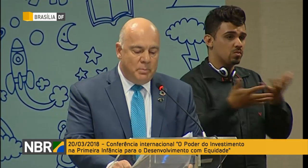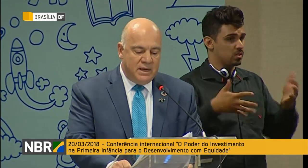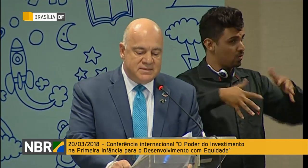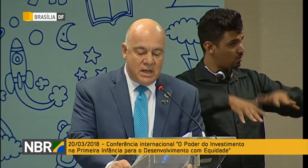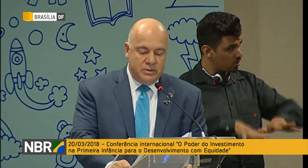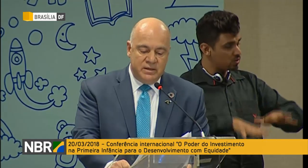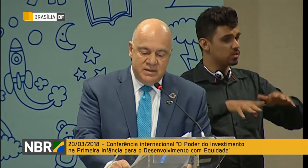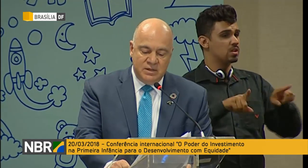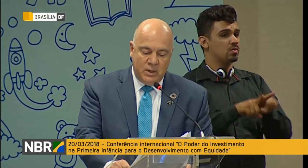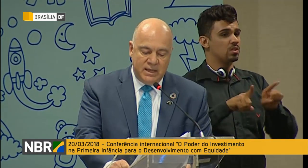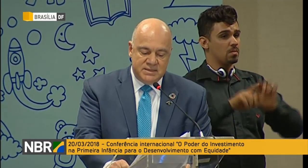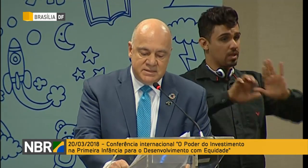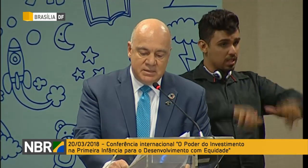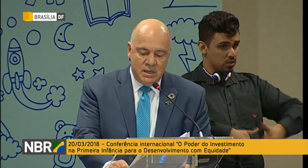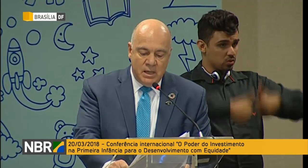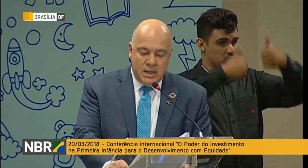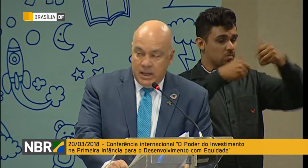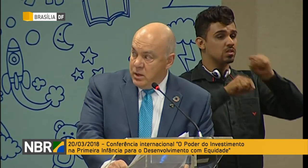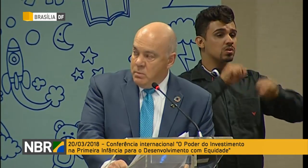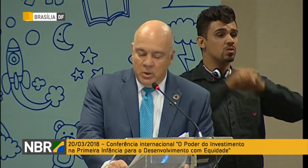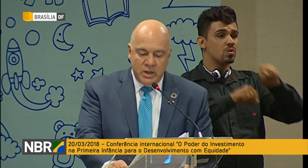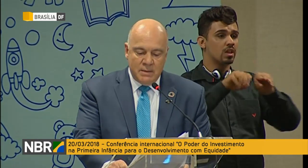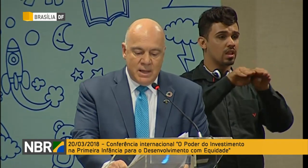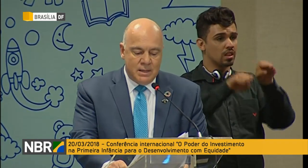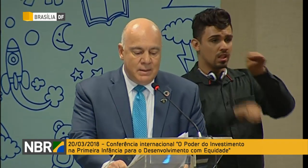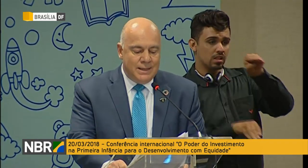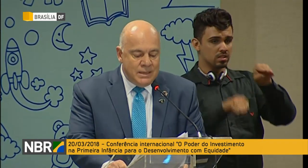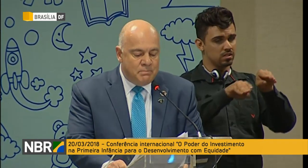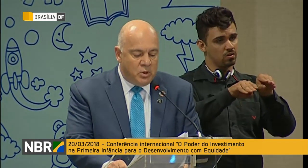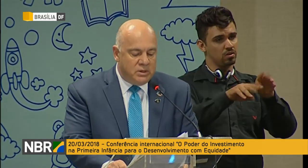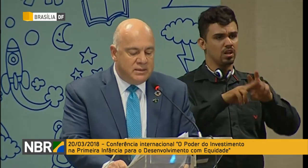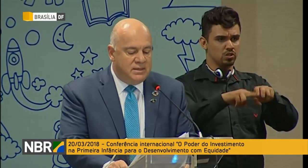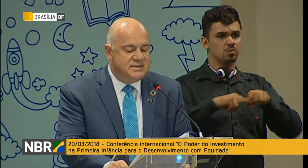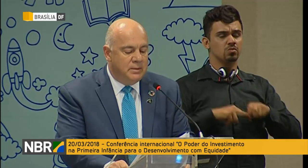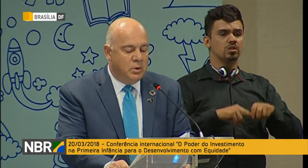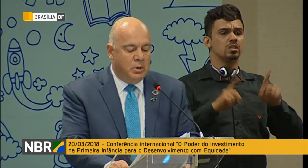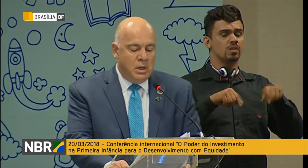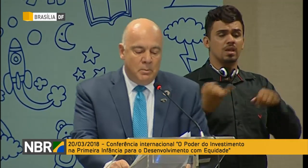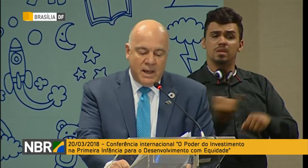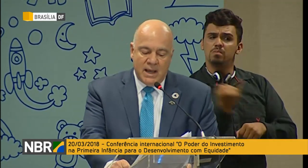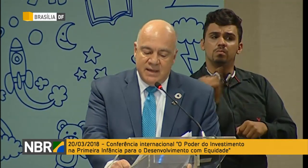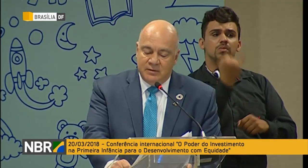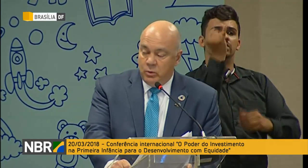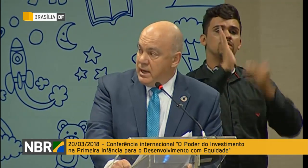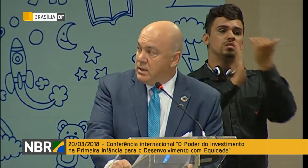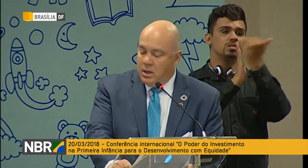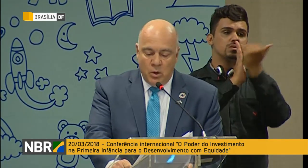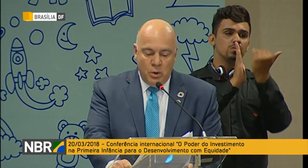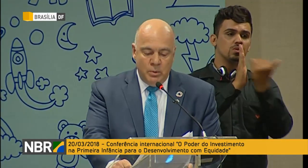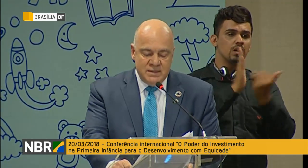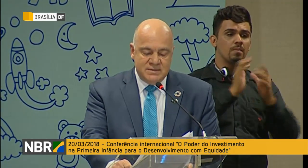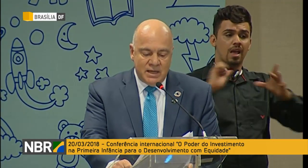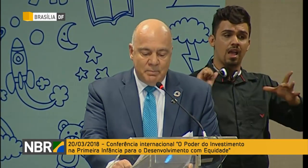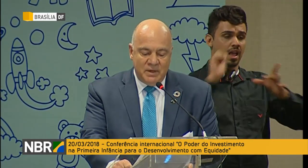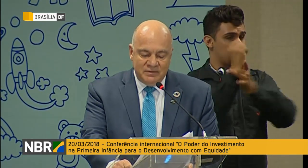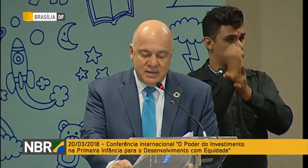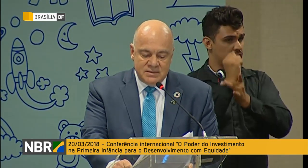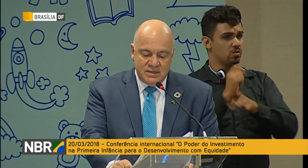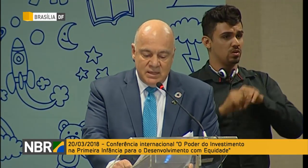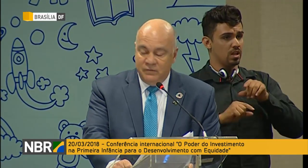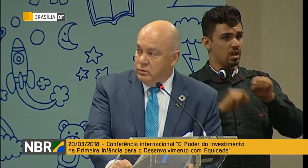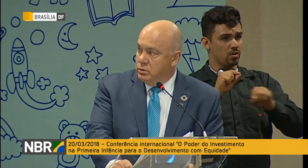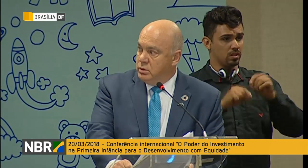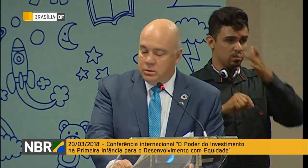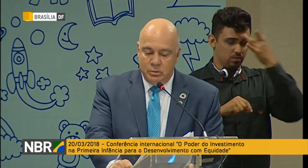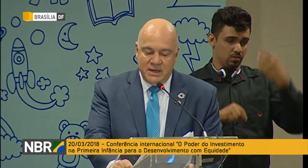da superação das desigualdades. É um programa importantíssimo para assegurar o bem-estar